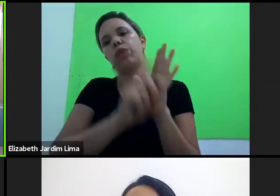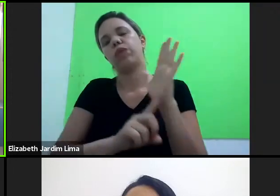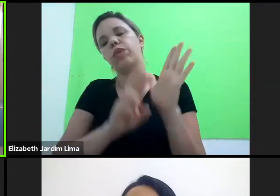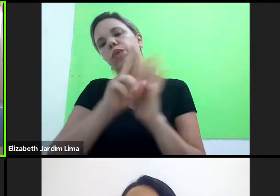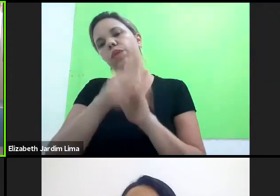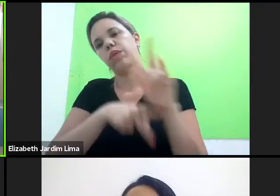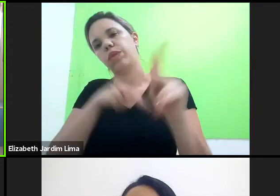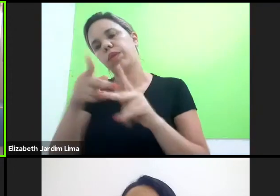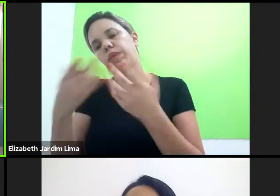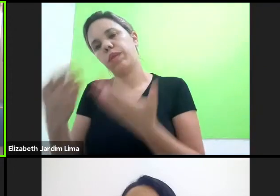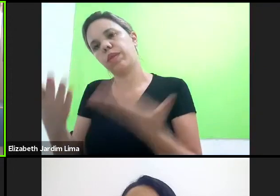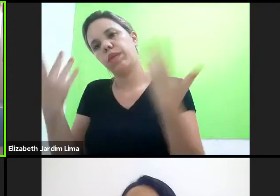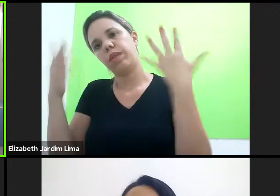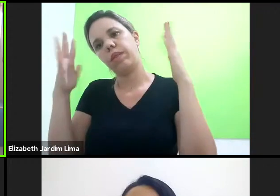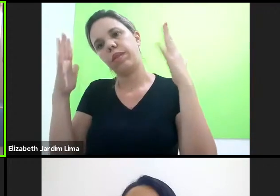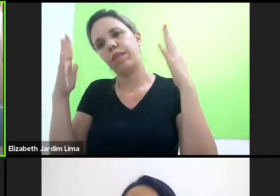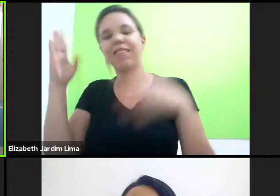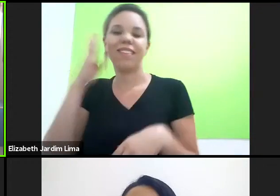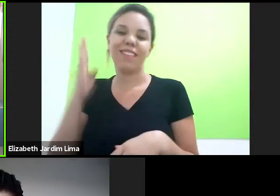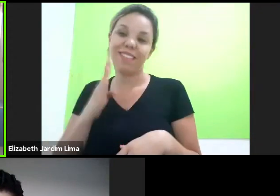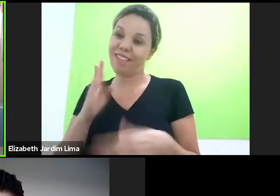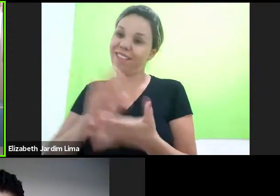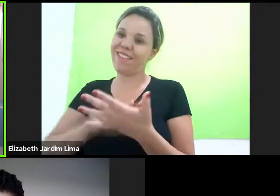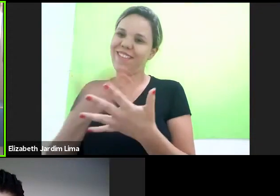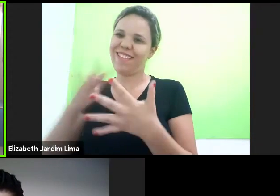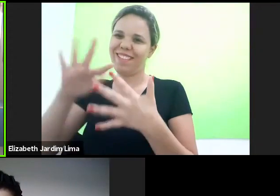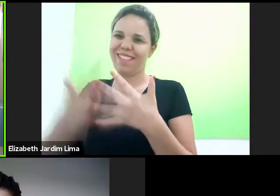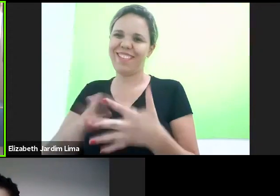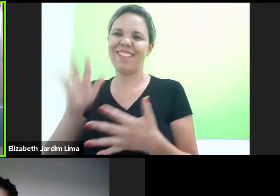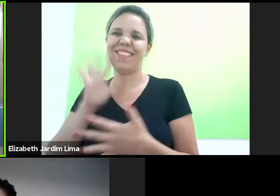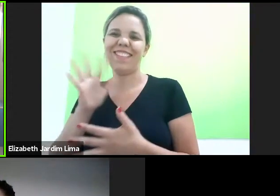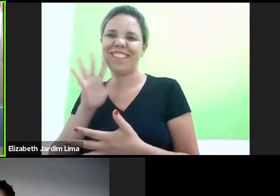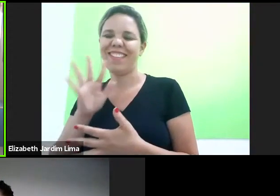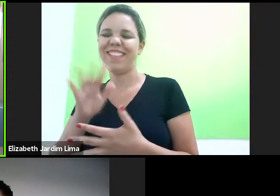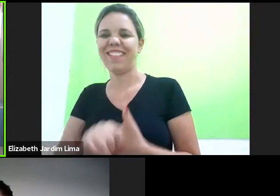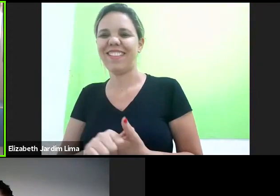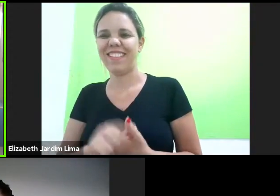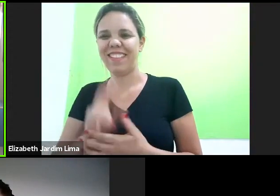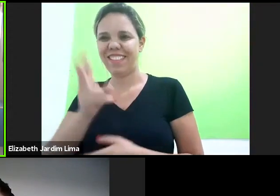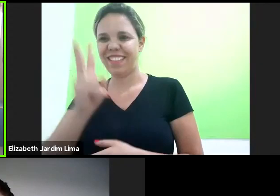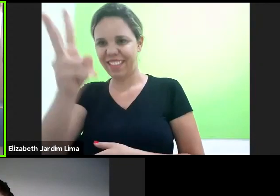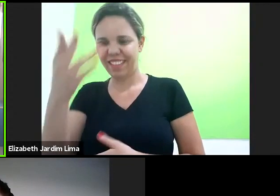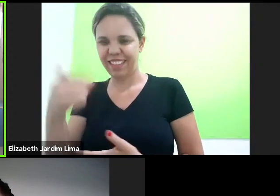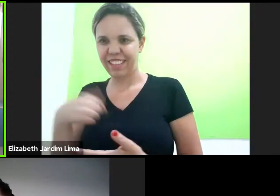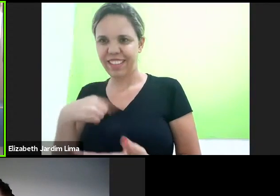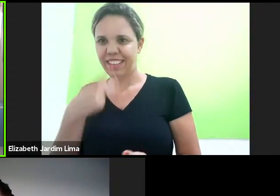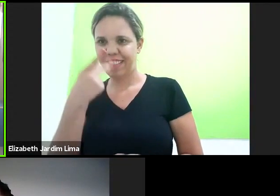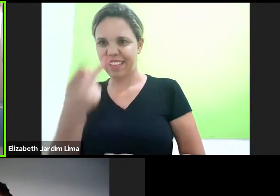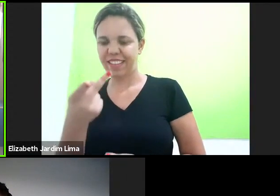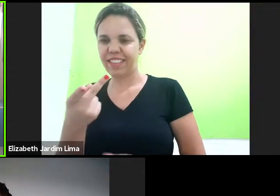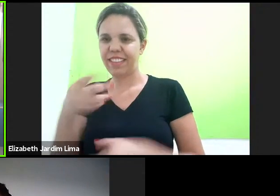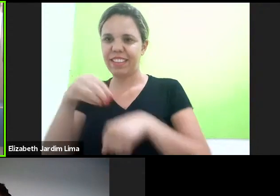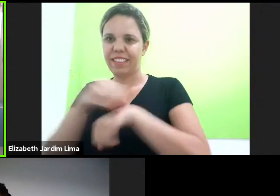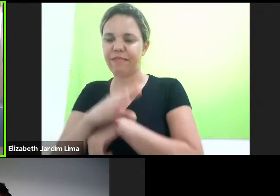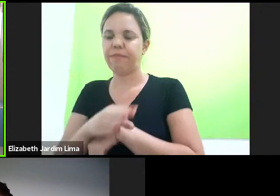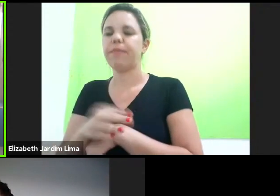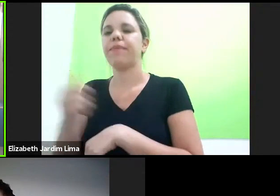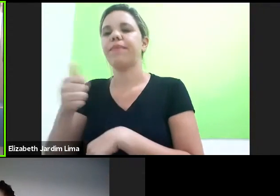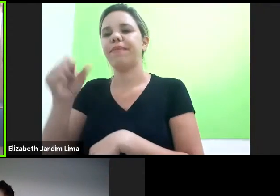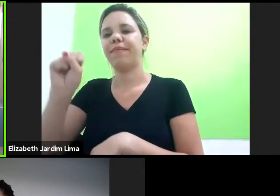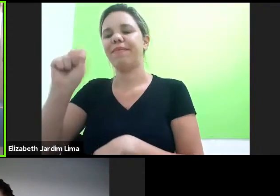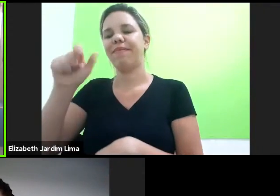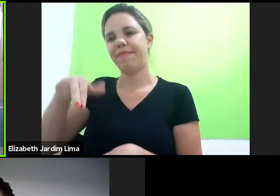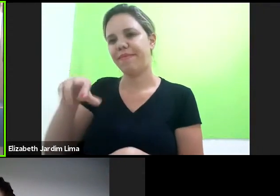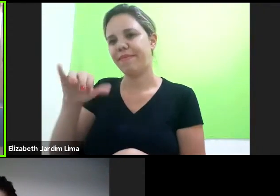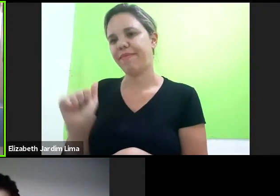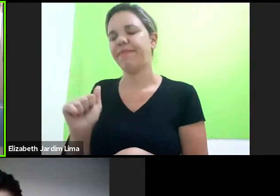parceiros aqui, parabenizando a Beth pela sua interpretação em Libras. Então, eu vou seguir a ordem do que foi a fala, queria passar, então, primeiro para a Samara, para